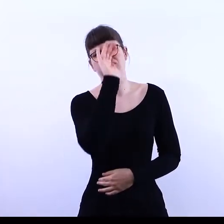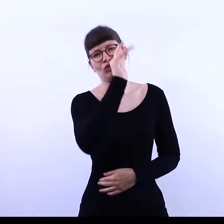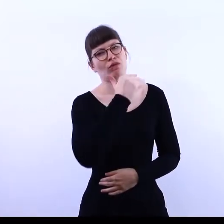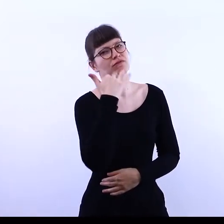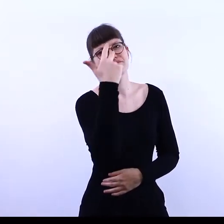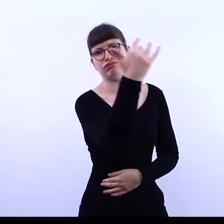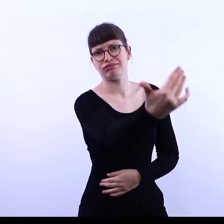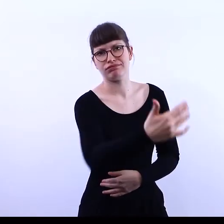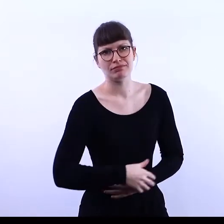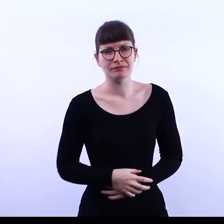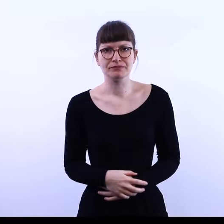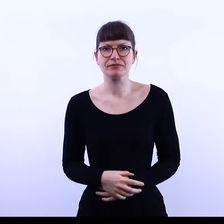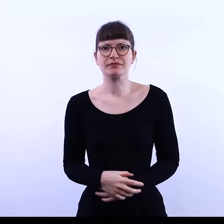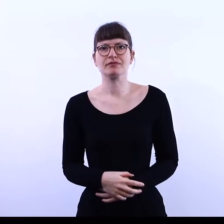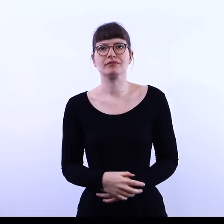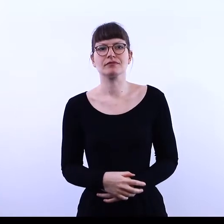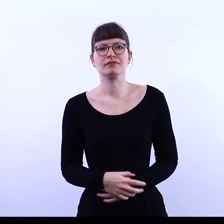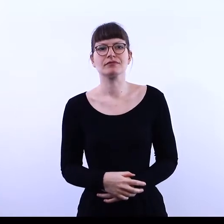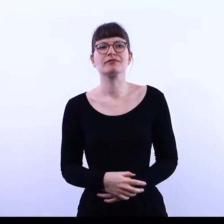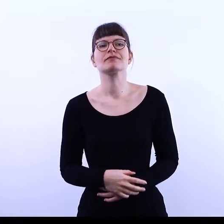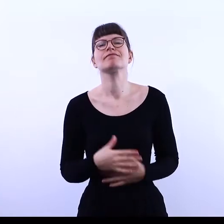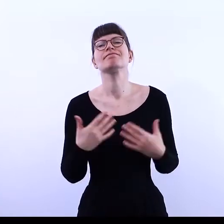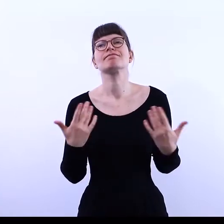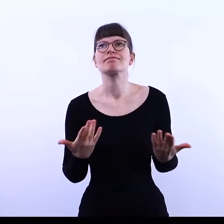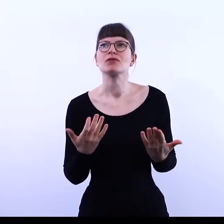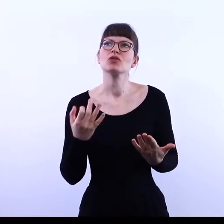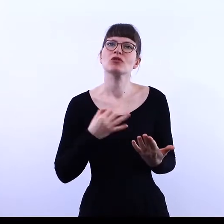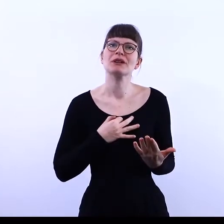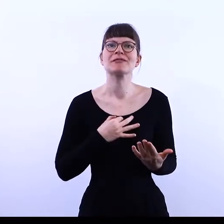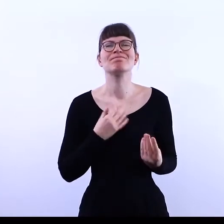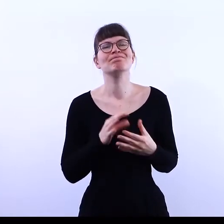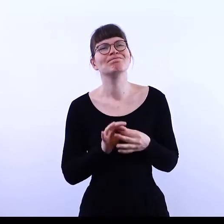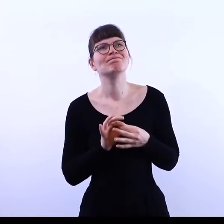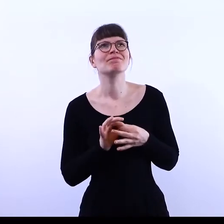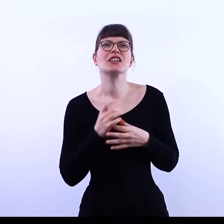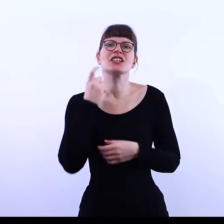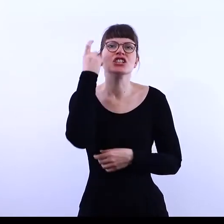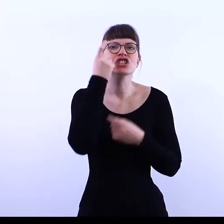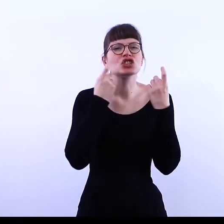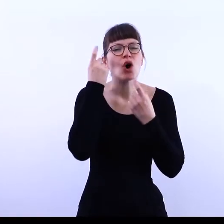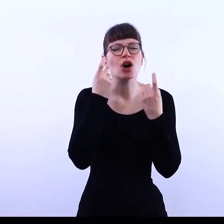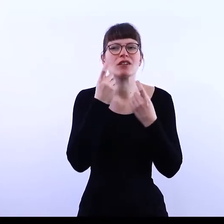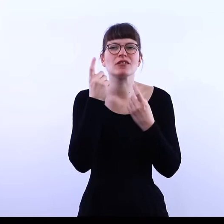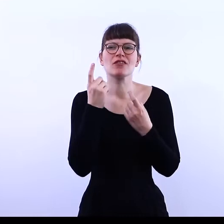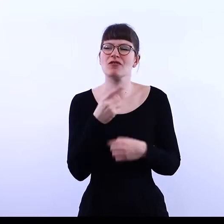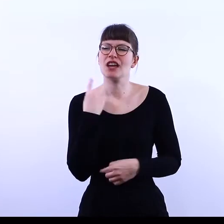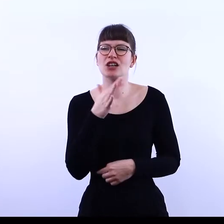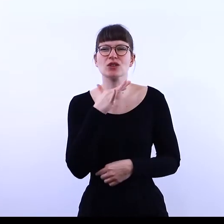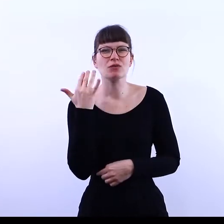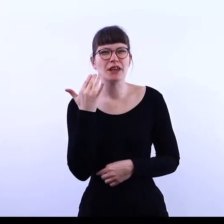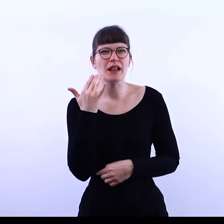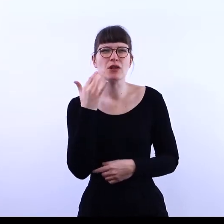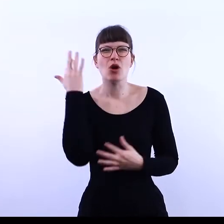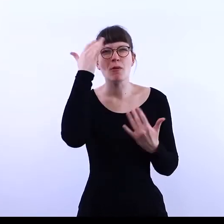Und ein Kritikpunkt oder etwas, was mir dabei auch Sorgen macht, ist, wenn wir uns zu sehr beschäftigen mit diesen Science